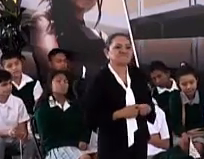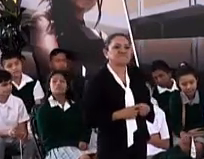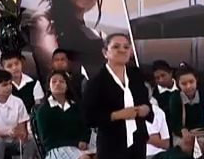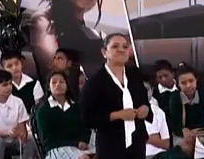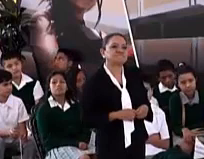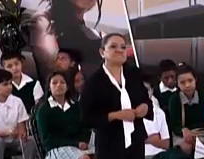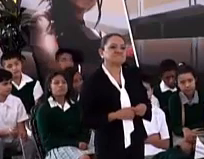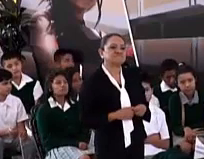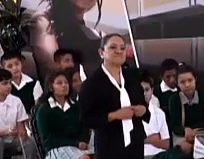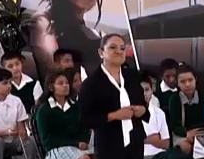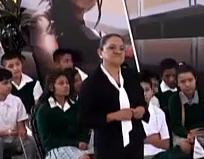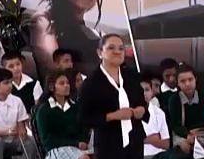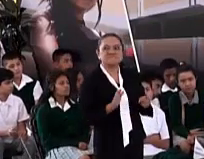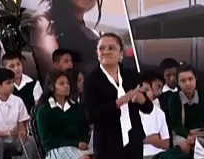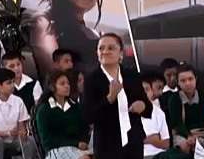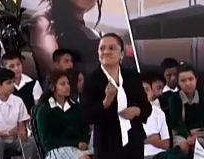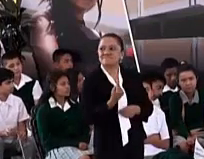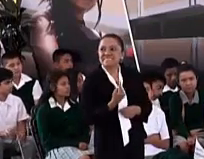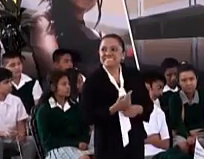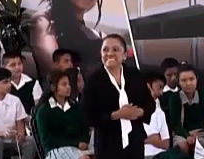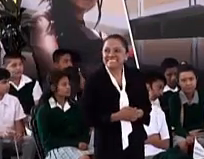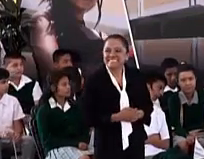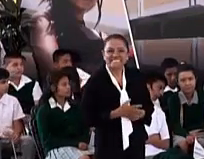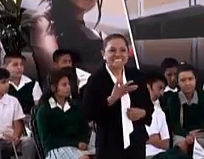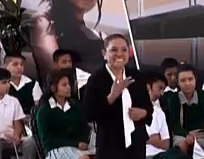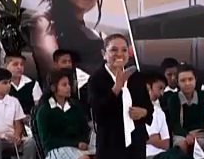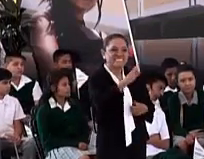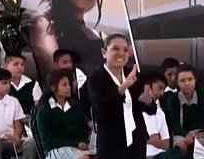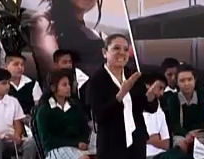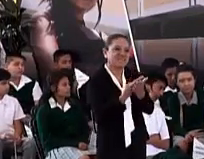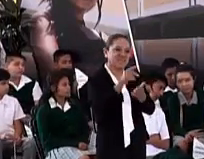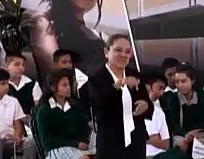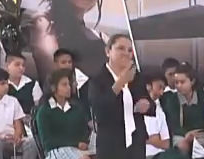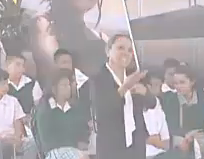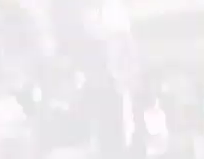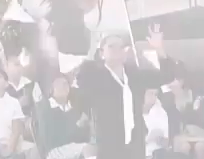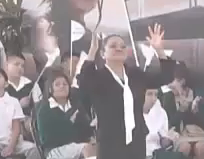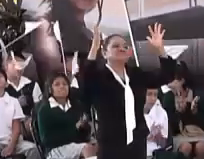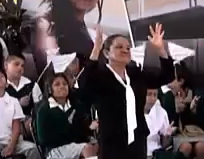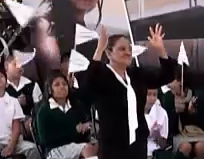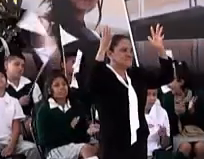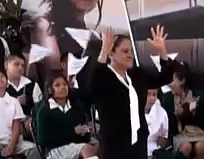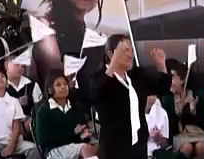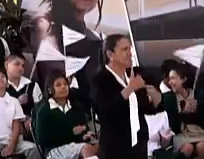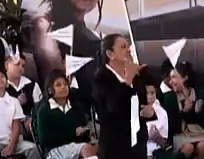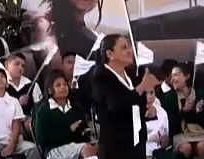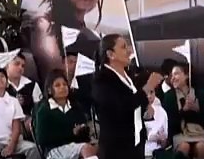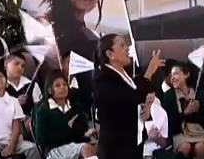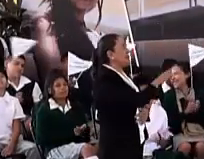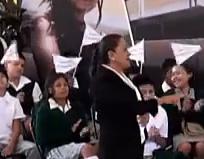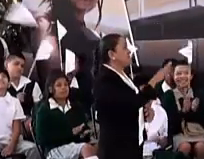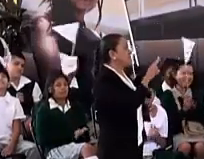Laura, porque tendrías tu beca a partir de tercero secundario. Por cierto,